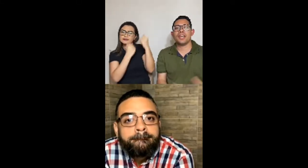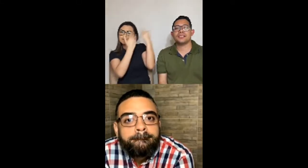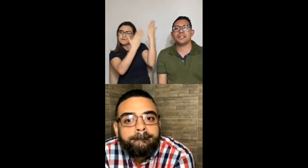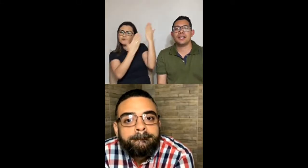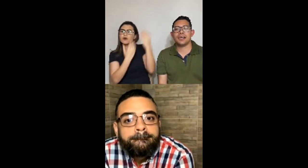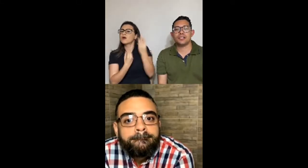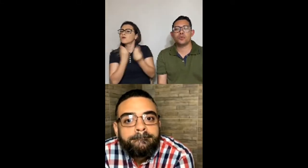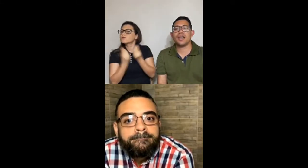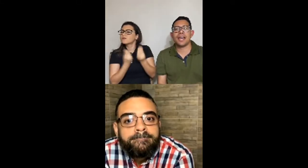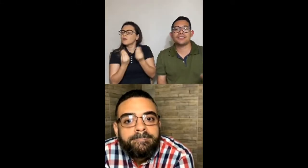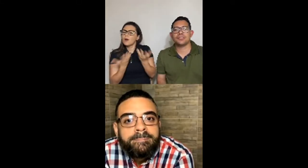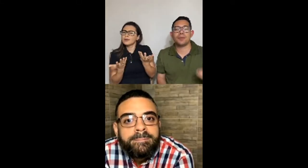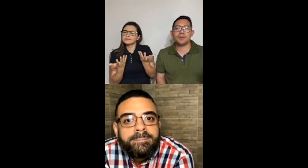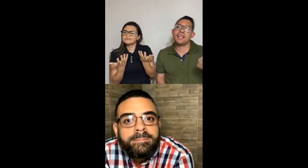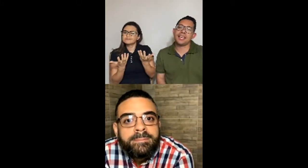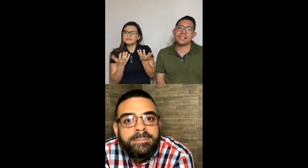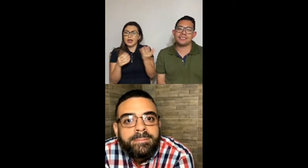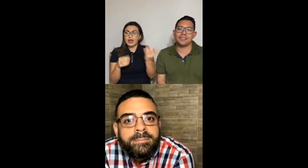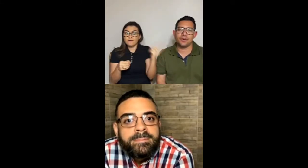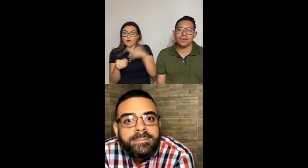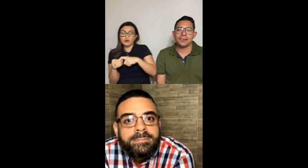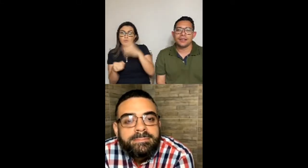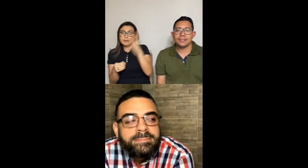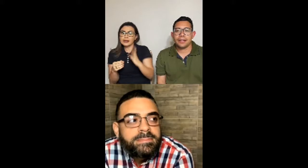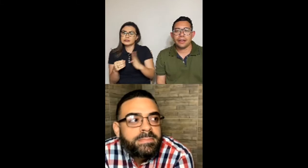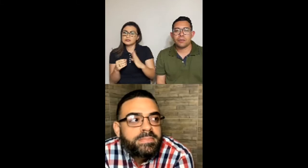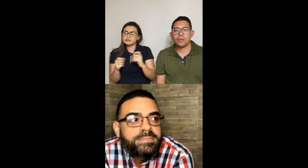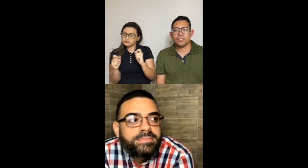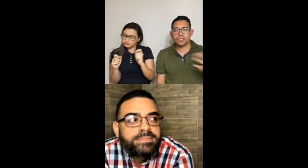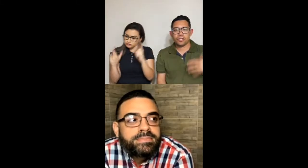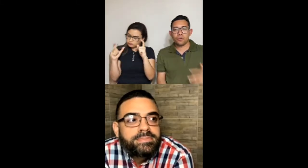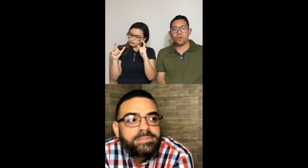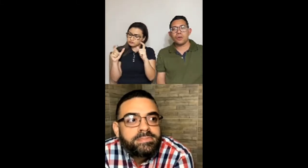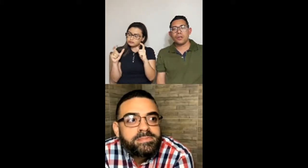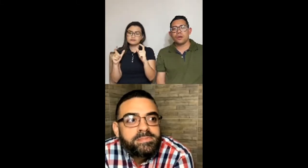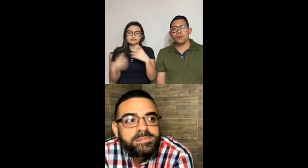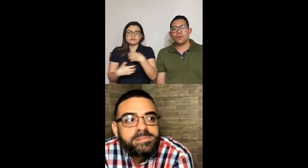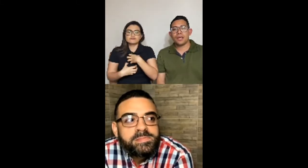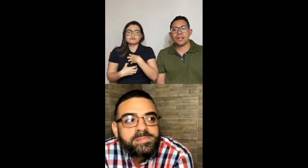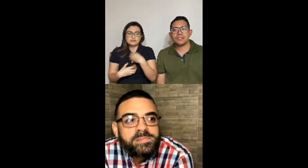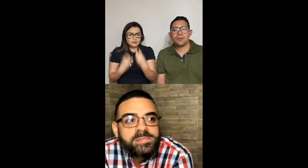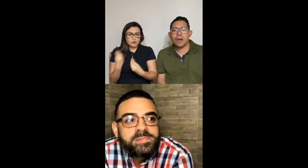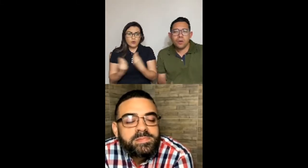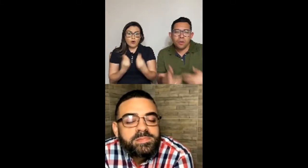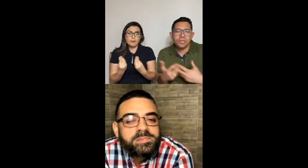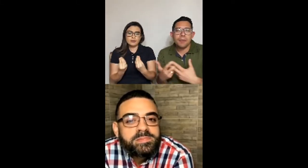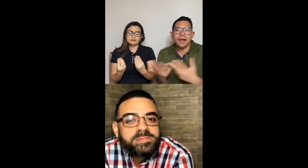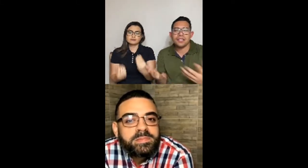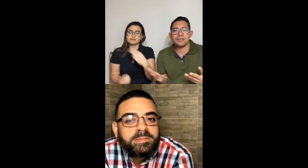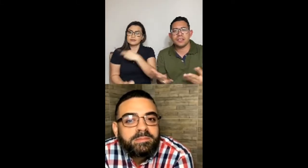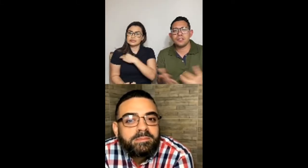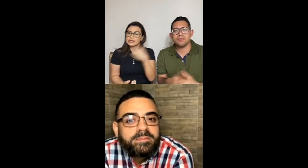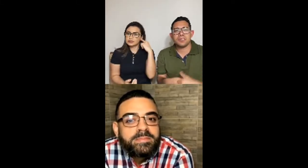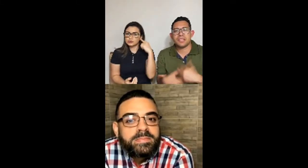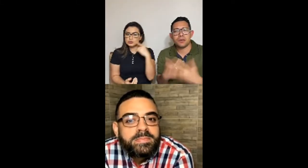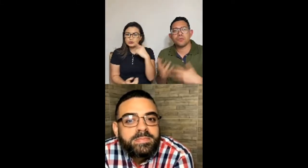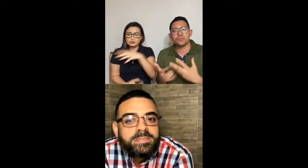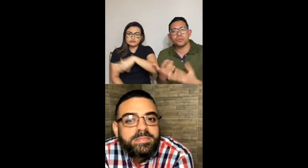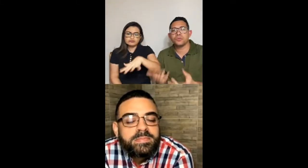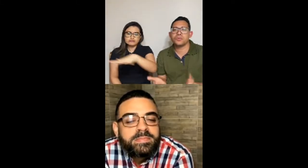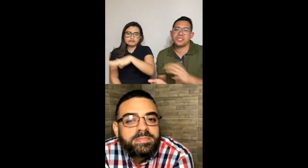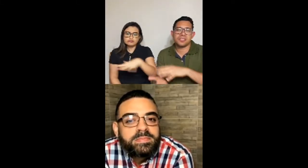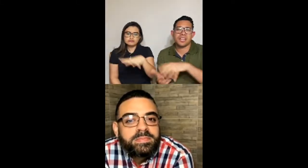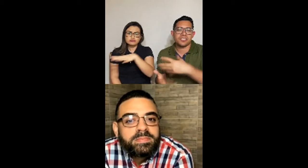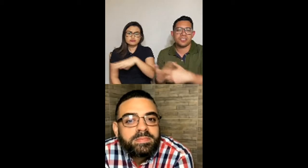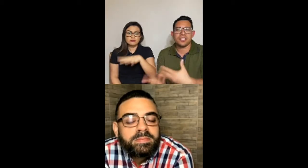foi a sua reação, a primeira reação, né, quando você chegou com relação ao trabalho em si do Ministério com